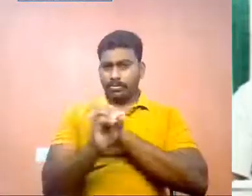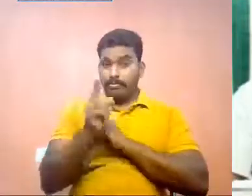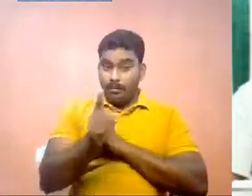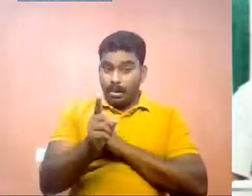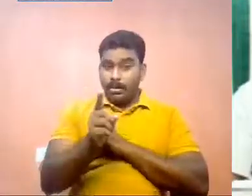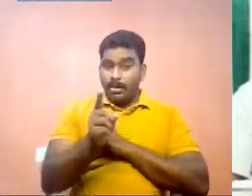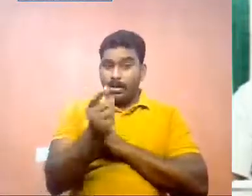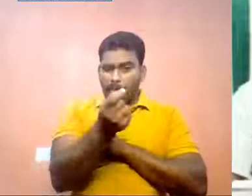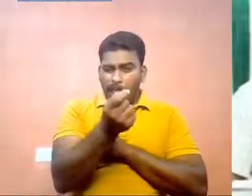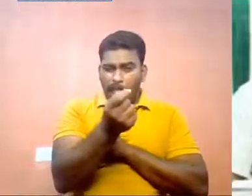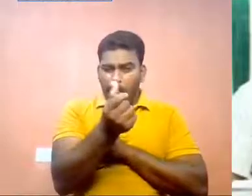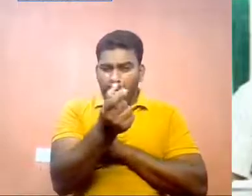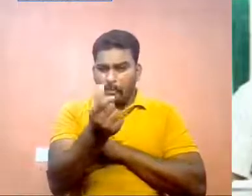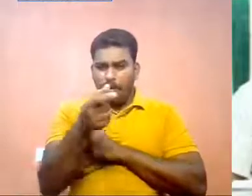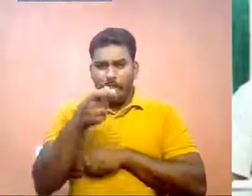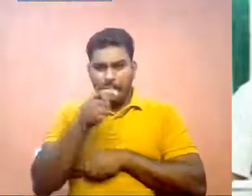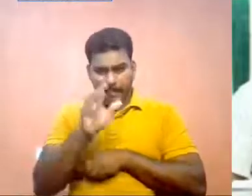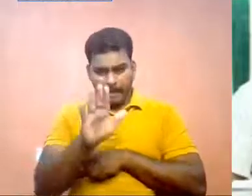അതൊഴിവാക്കാൻ